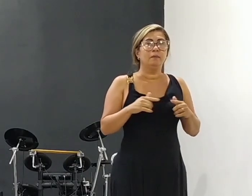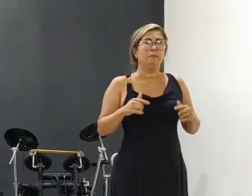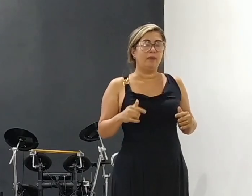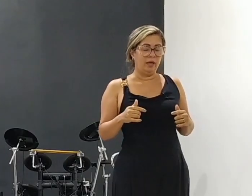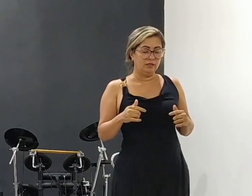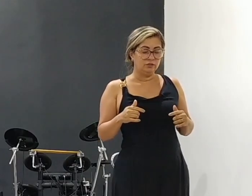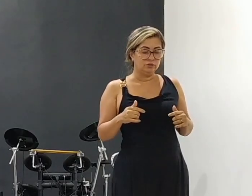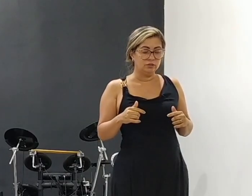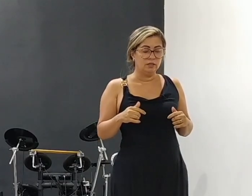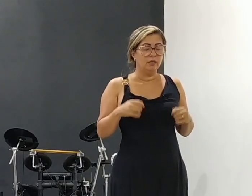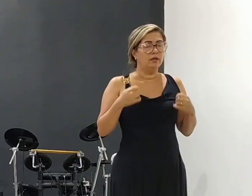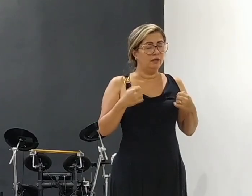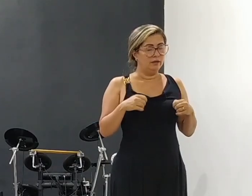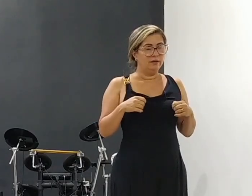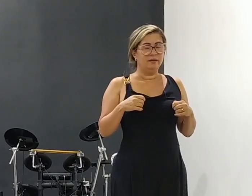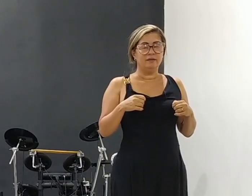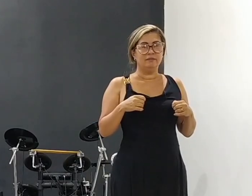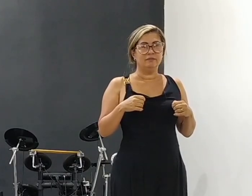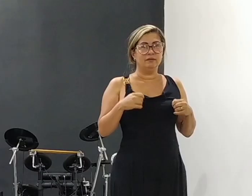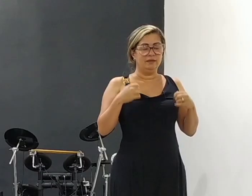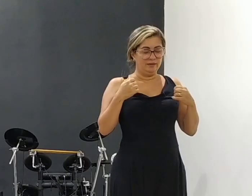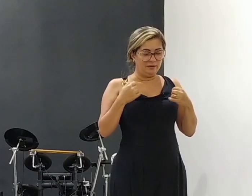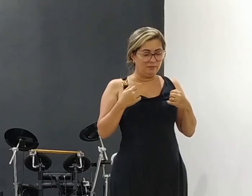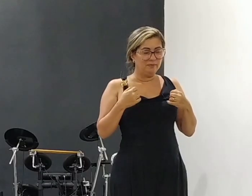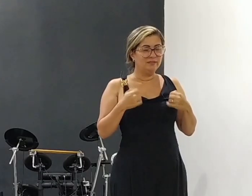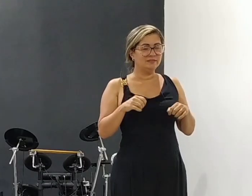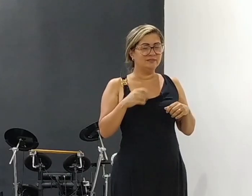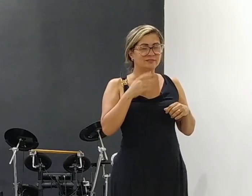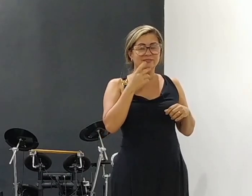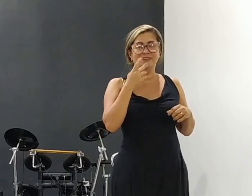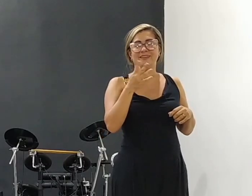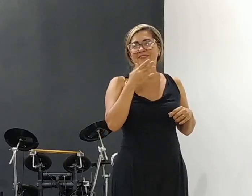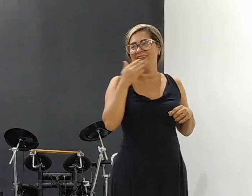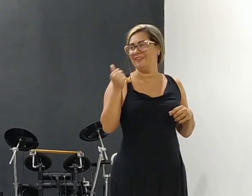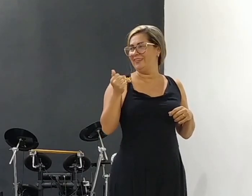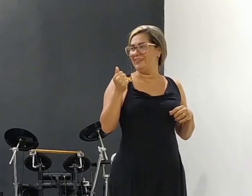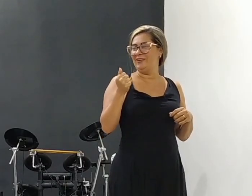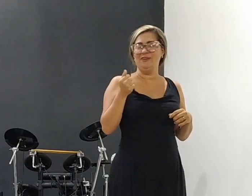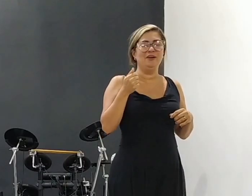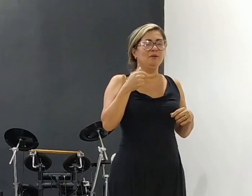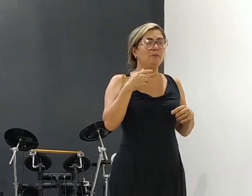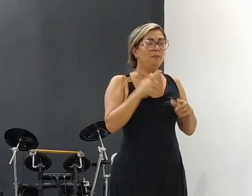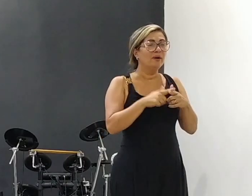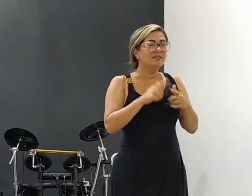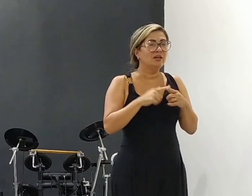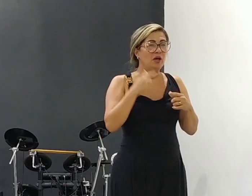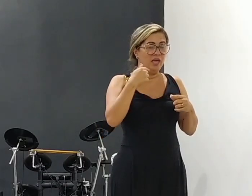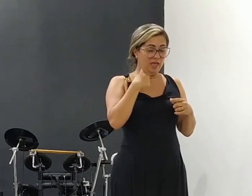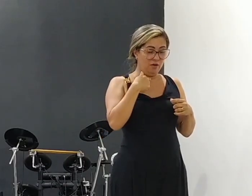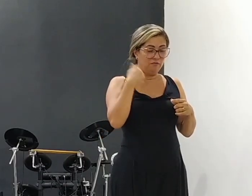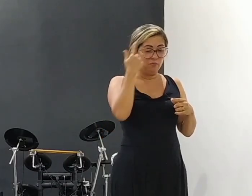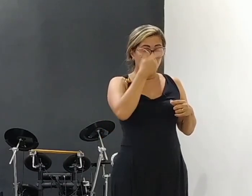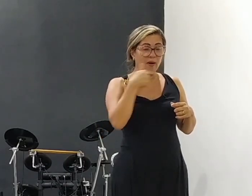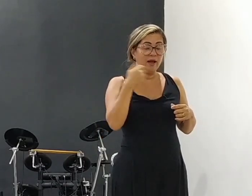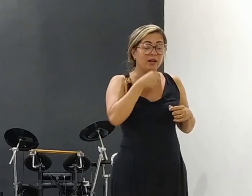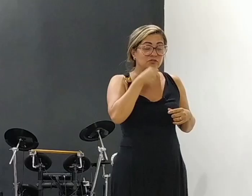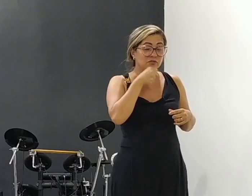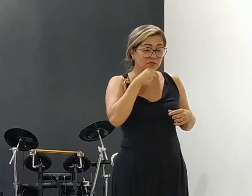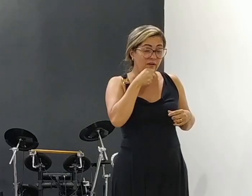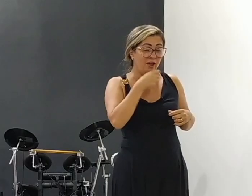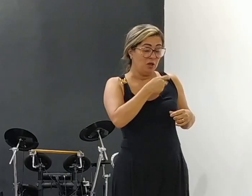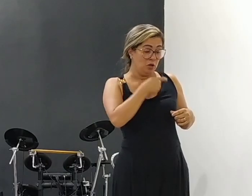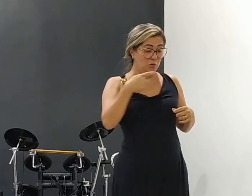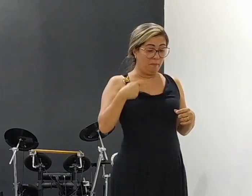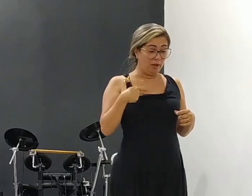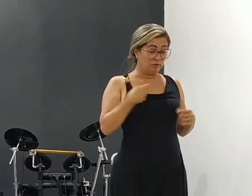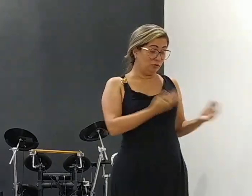eu não vestir melhor, eu vou ficar cada vez mais com cara de velho e o pastor cada vez mais parecendo ser mais jovem do que é, né?